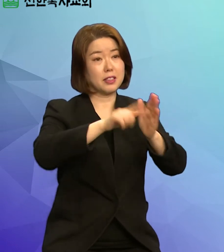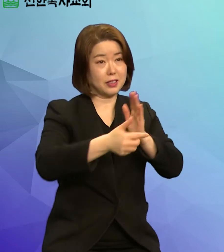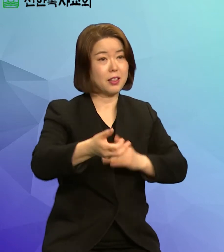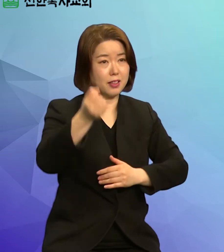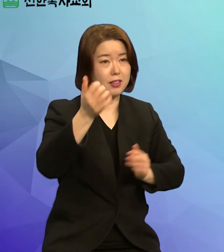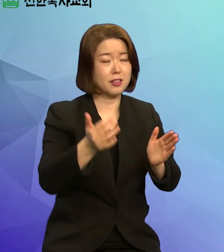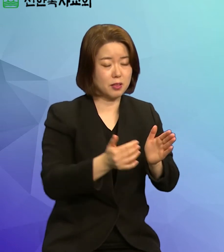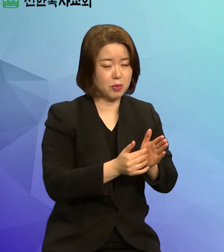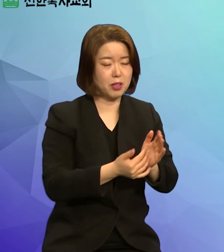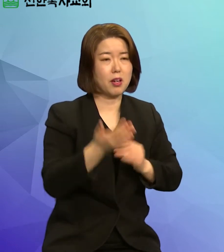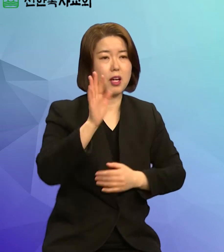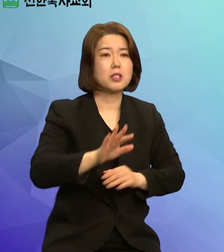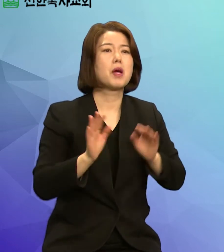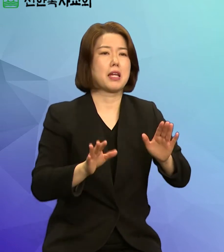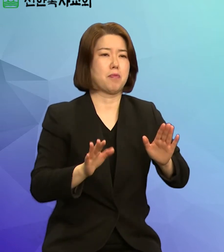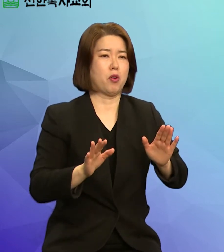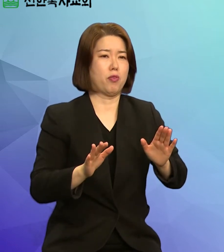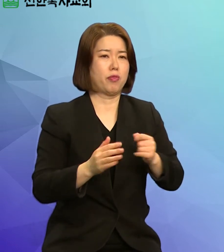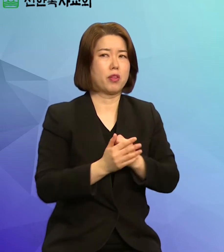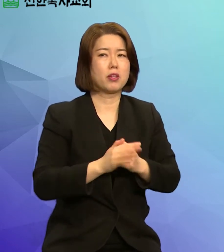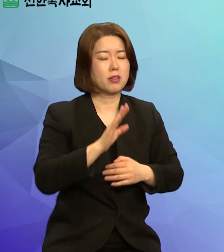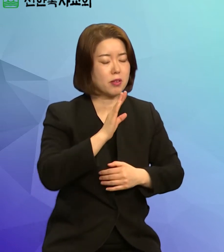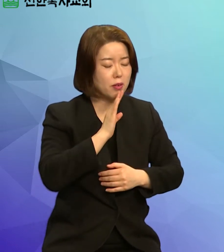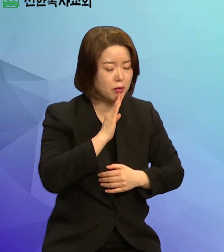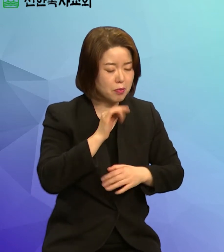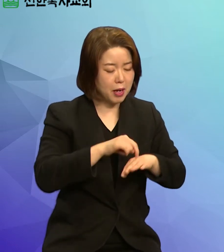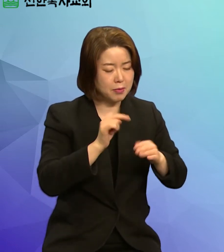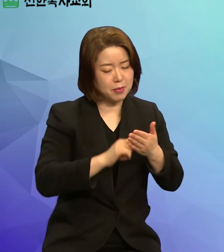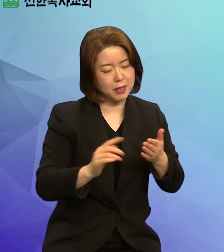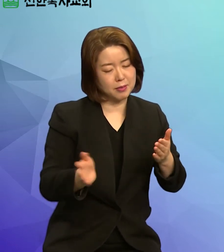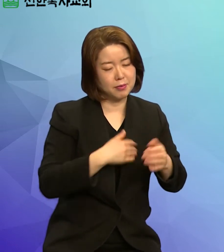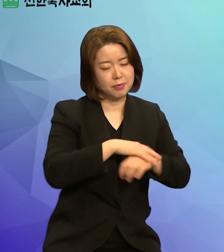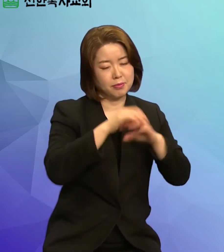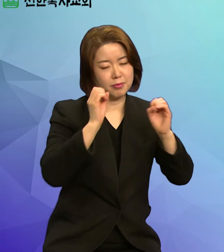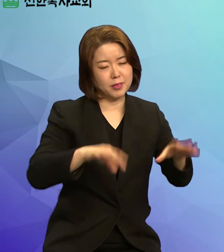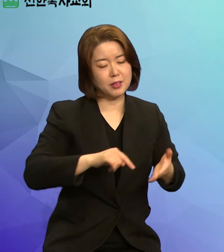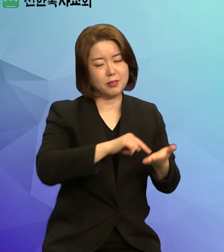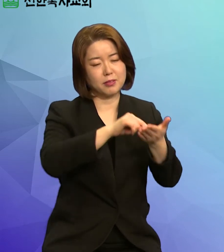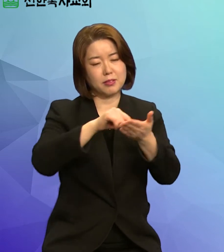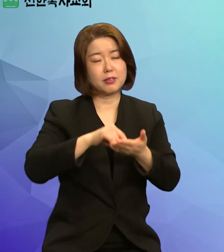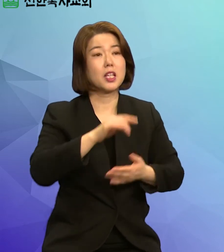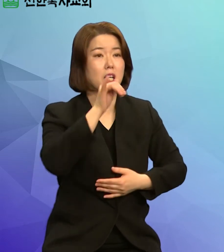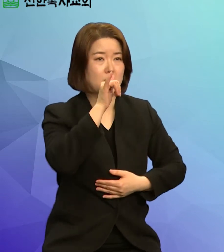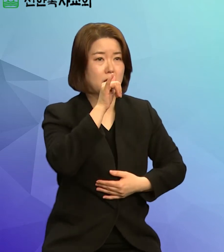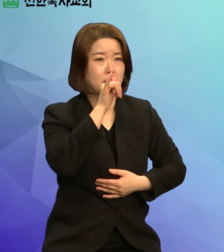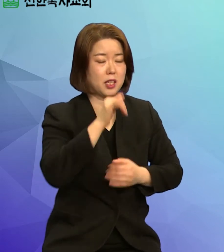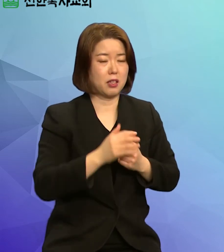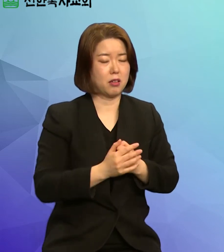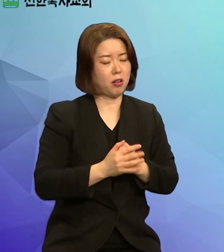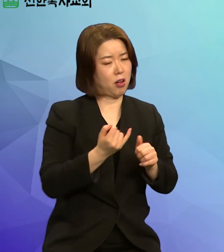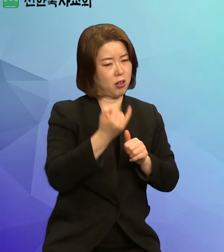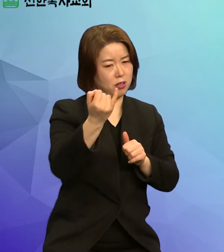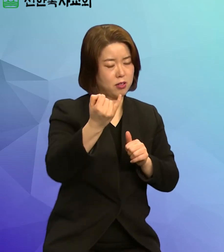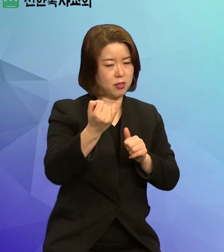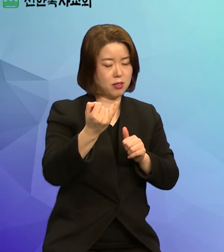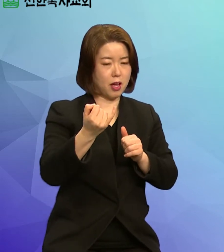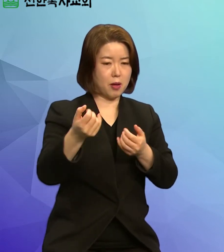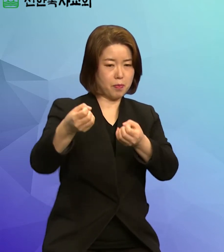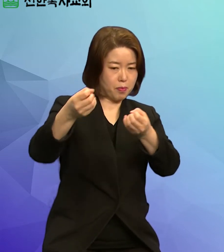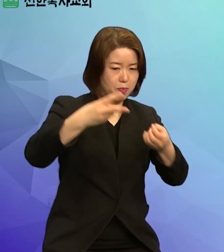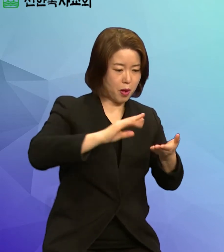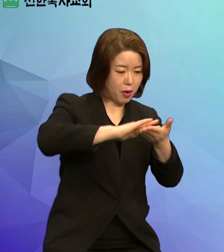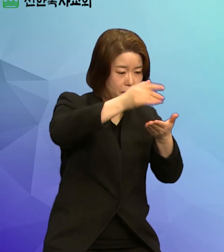그러나 이번 성탄절은 너무나 허전하고 쓸쓸하군요. 그 사모님의 카드를